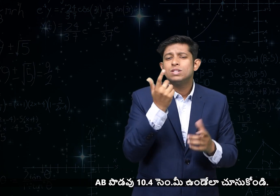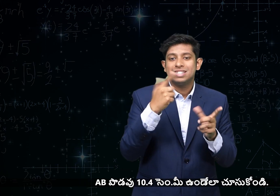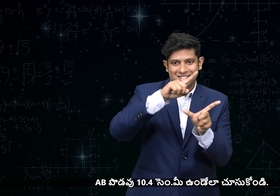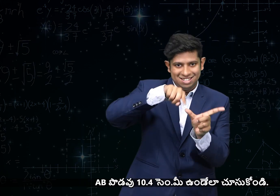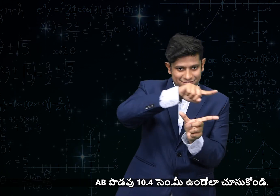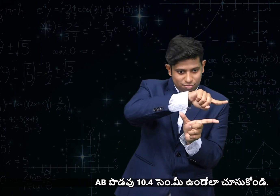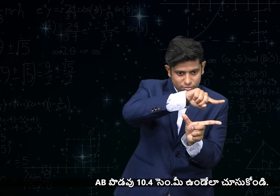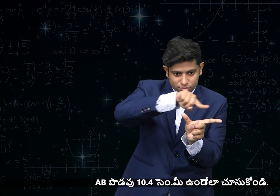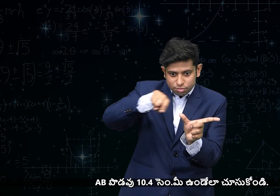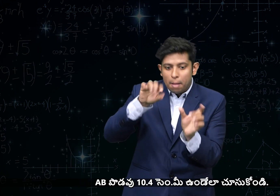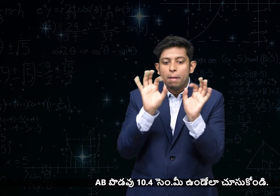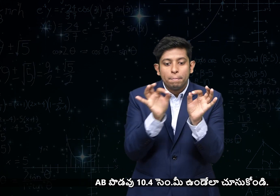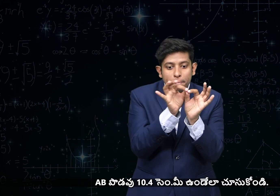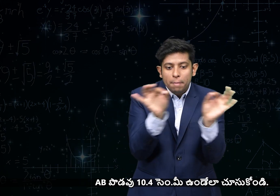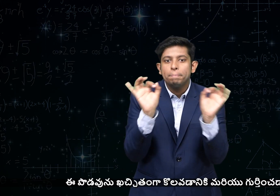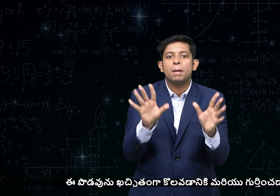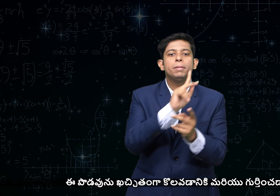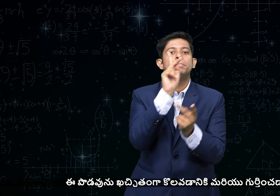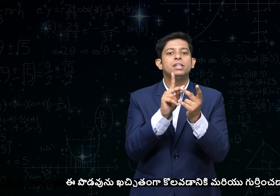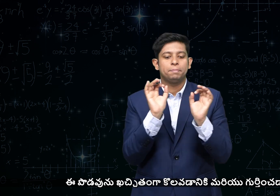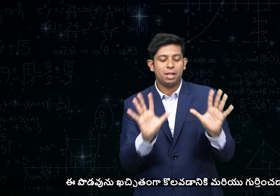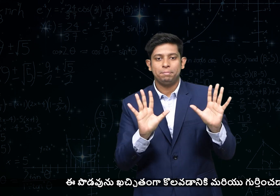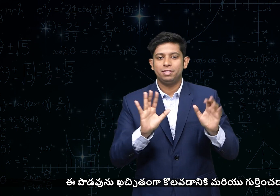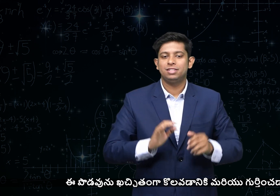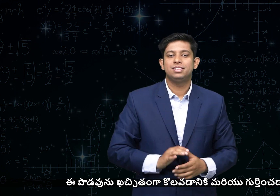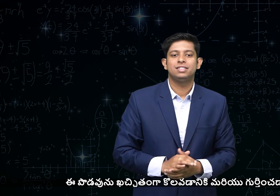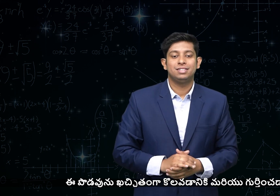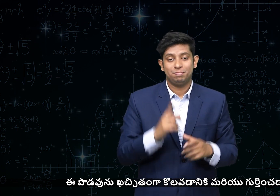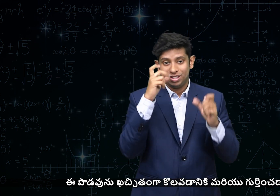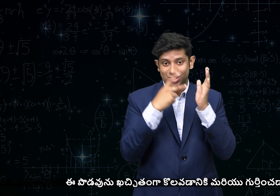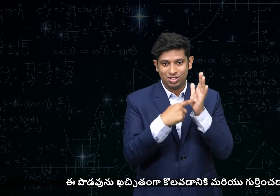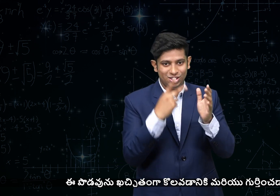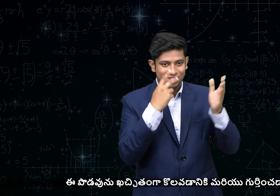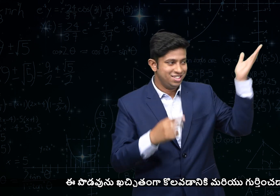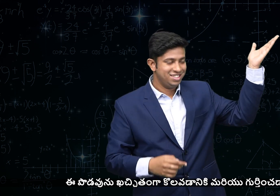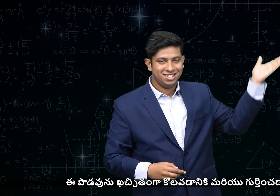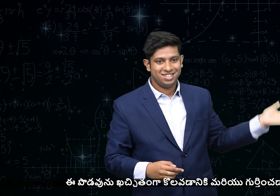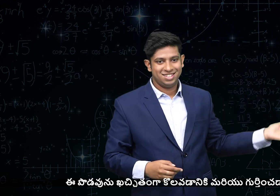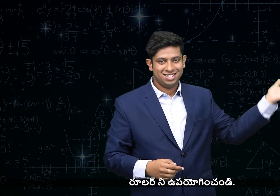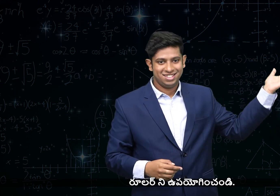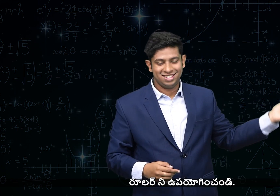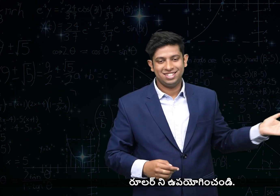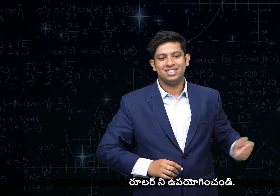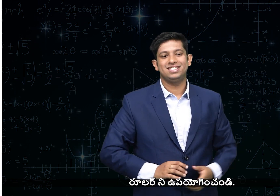10.4 సెంటీమీటర్లు ఉండేలా చూసుకోండి. ఈ పొడవును ఖచ్చితంగా కొలవడానికి మరియు గుర్తించడానికి